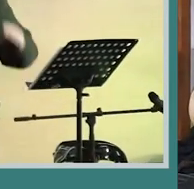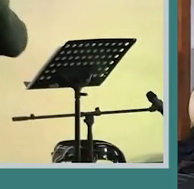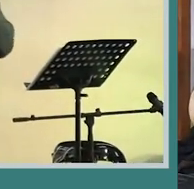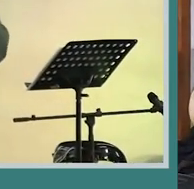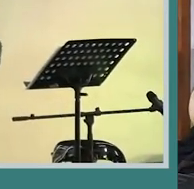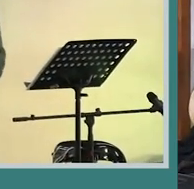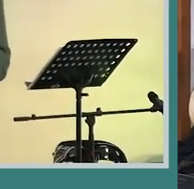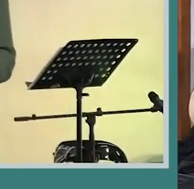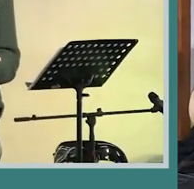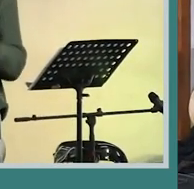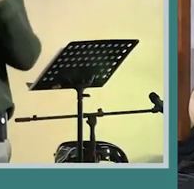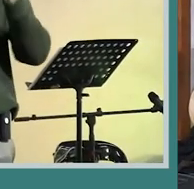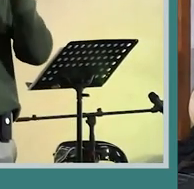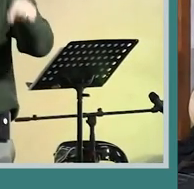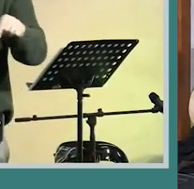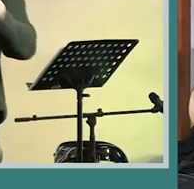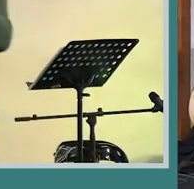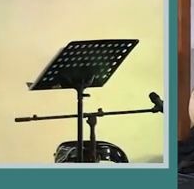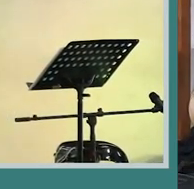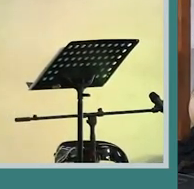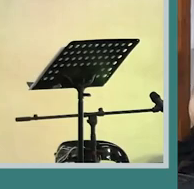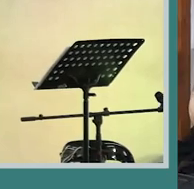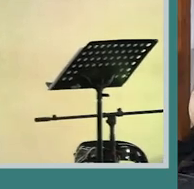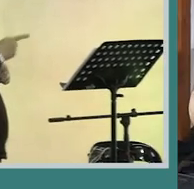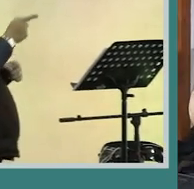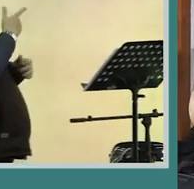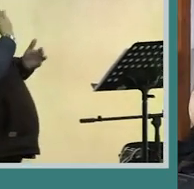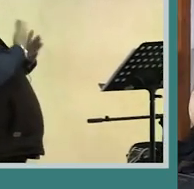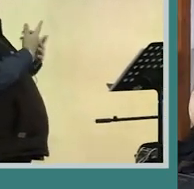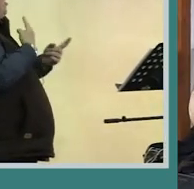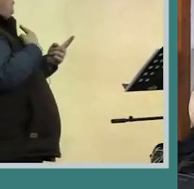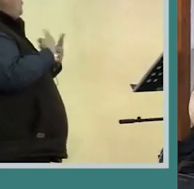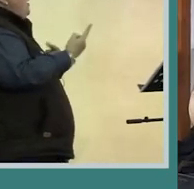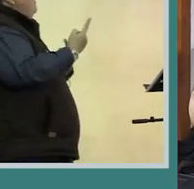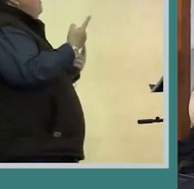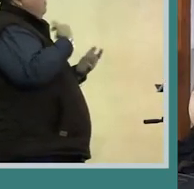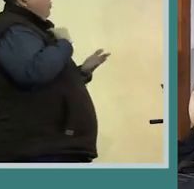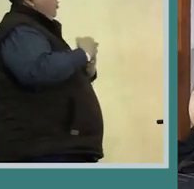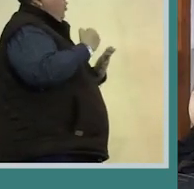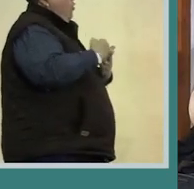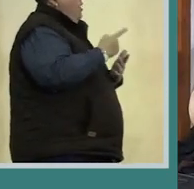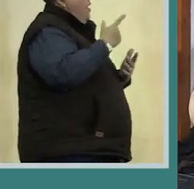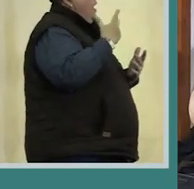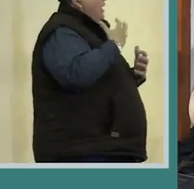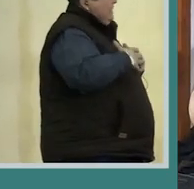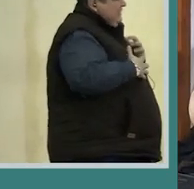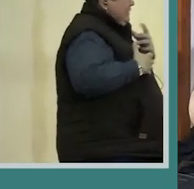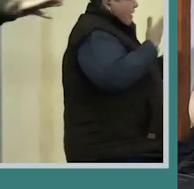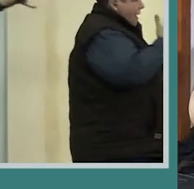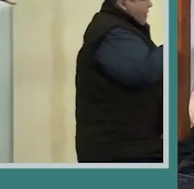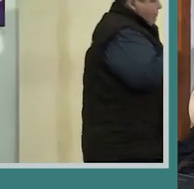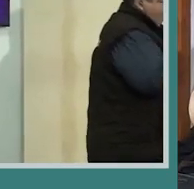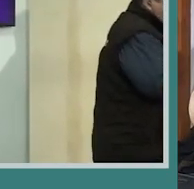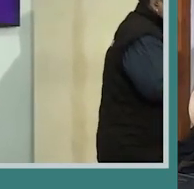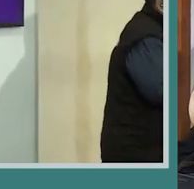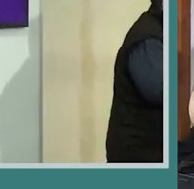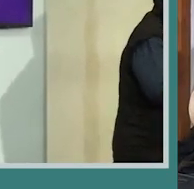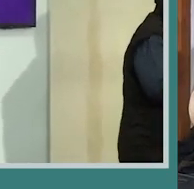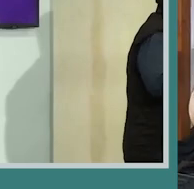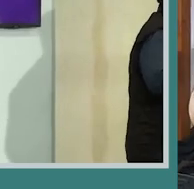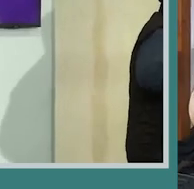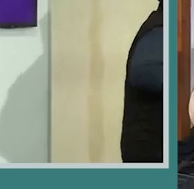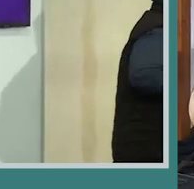raar ek weet nie wat jy is nie maar ek glo jy kan oorwinning kry oor elke sonde wat my jy sikkel ek glo jy kan oorwinning kry oor elke verslaving